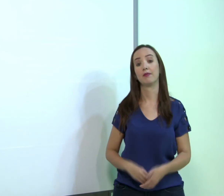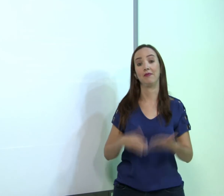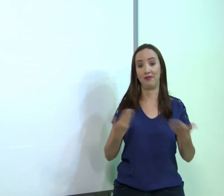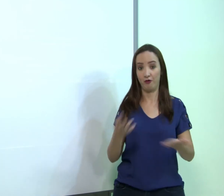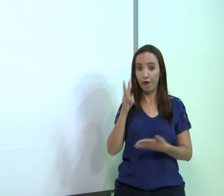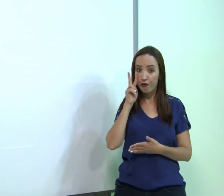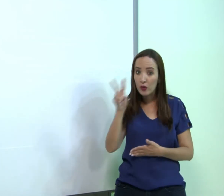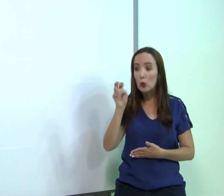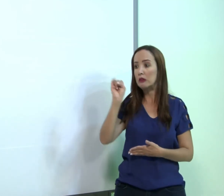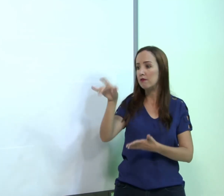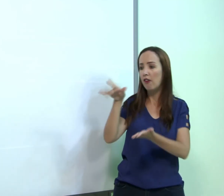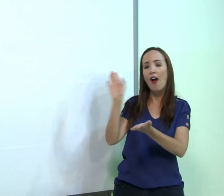Viram?